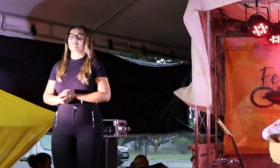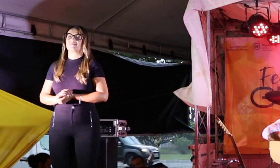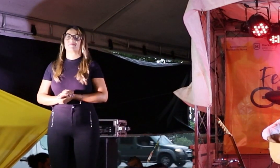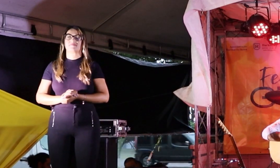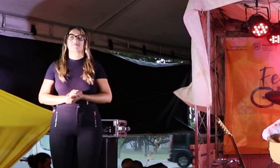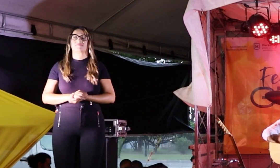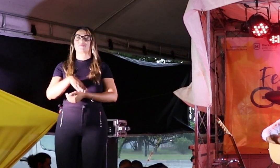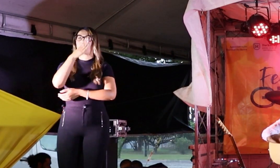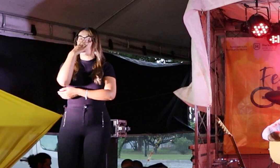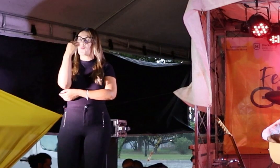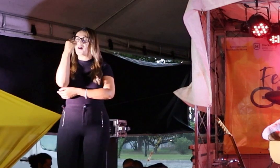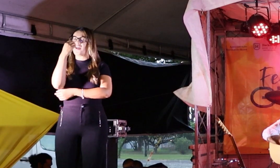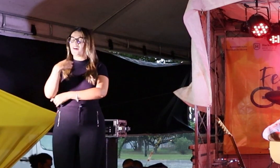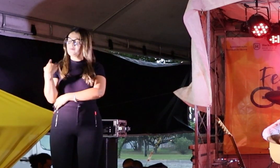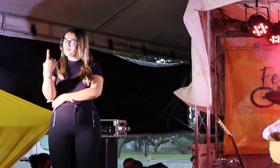Vorais Solidão.